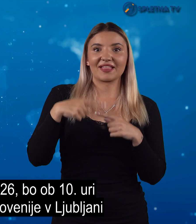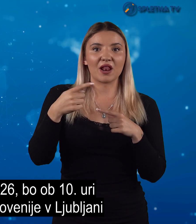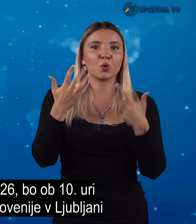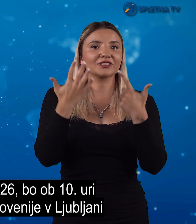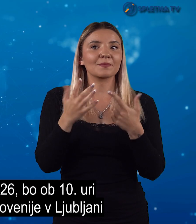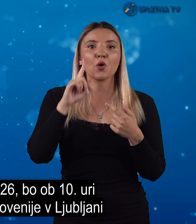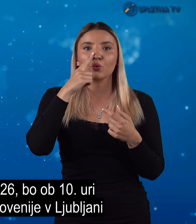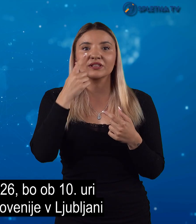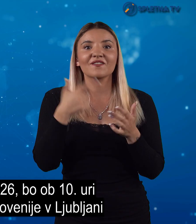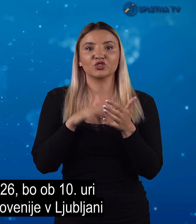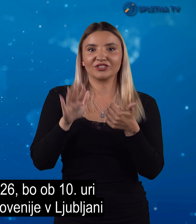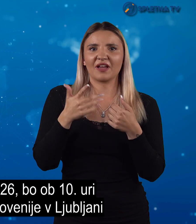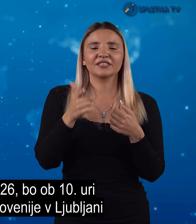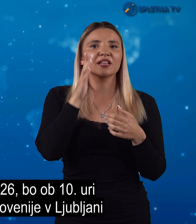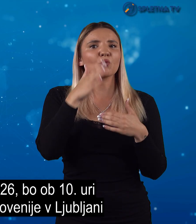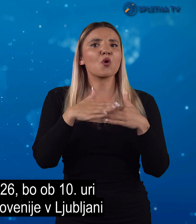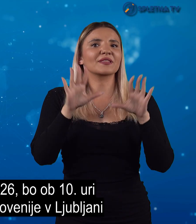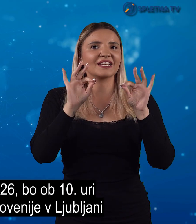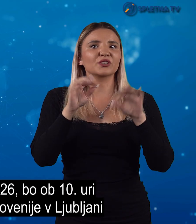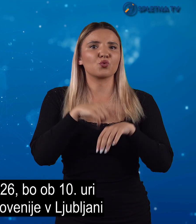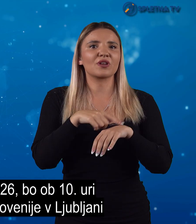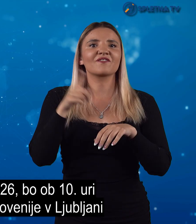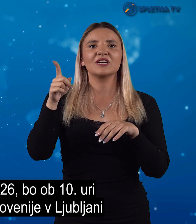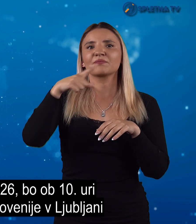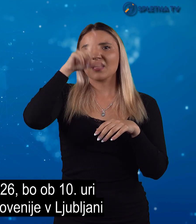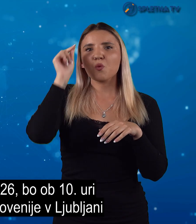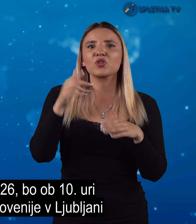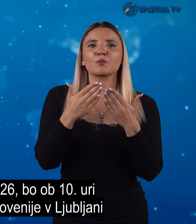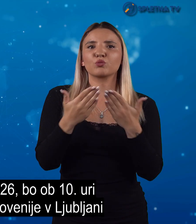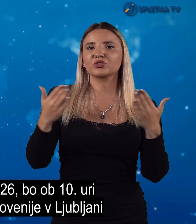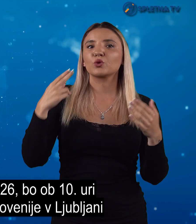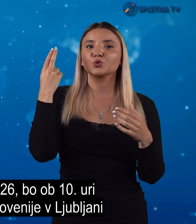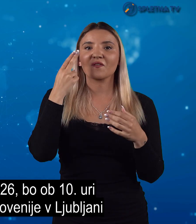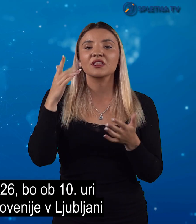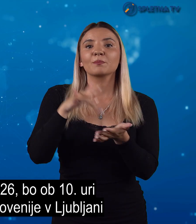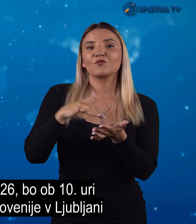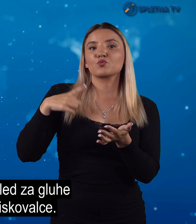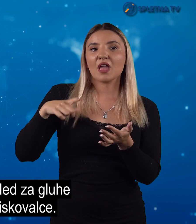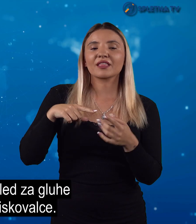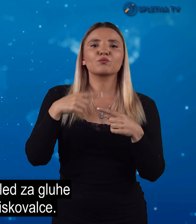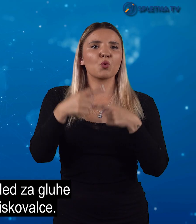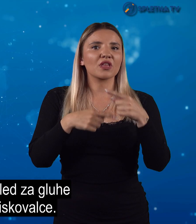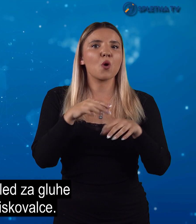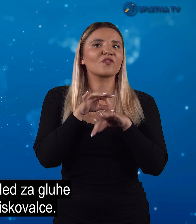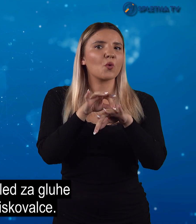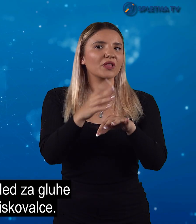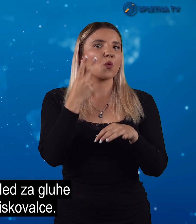junija 2026 bo ob 10. uri v Narodnem muzeju Slovenije v Ljubljani potekal voden ogled